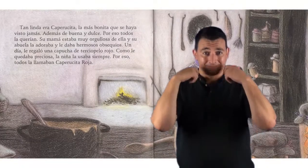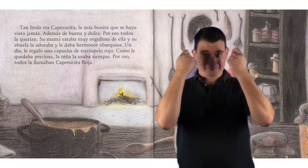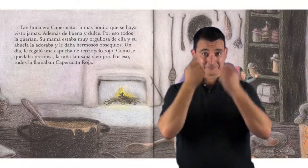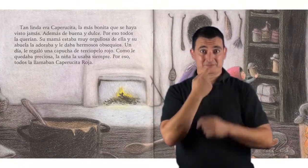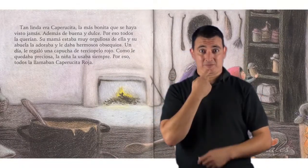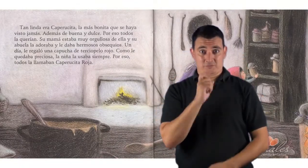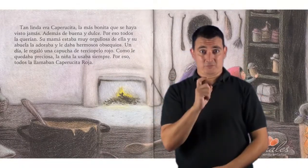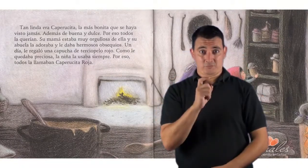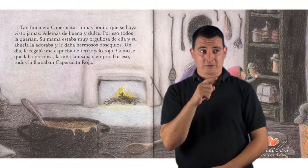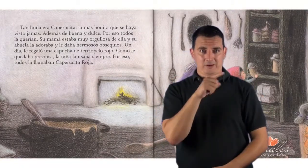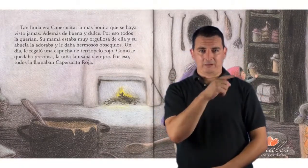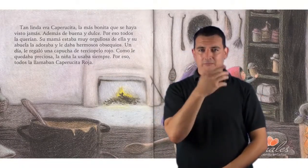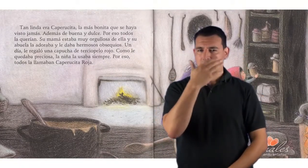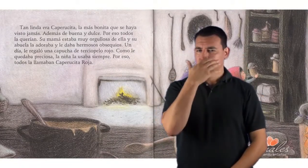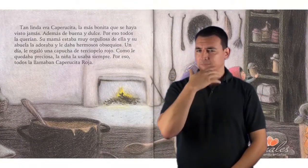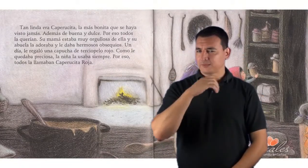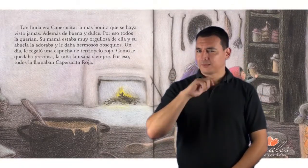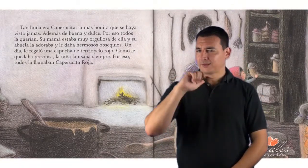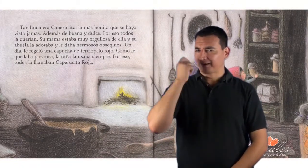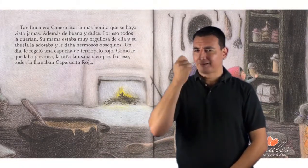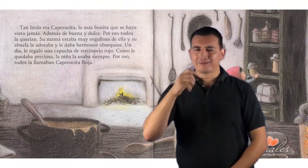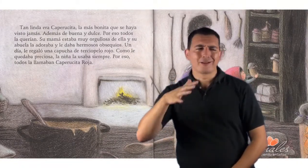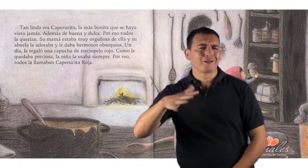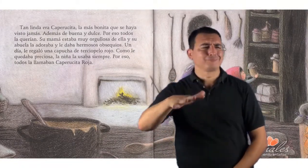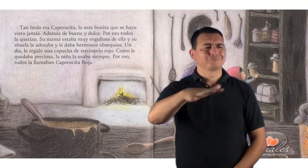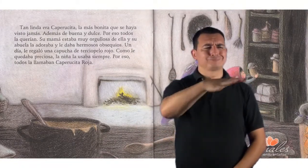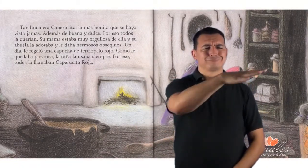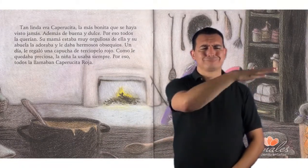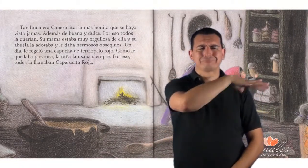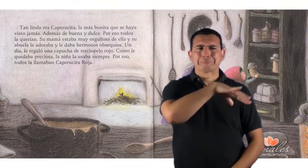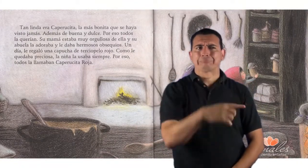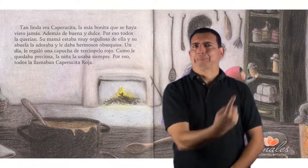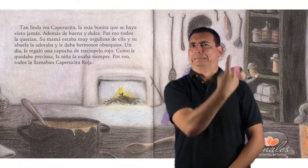Tan linda era Caperucita, la más bonita que se haya visto jamás,